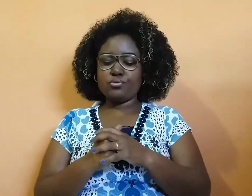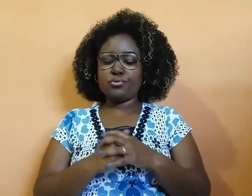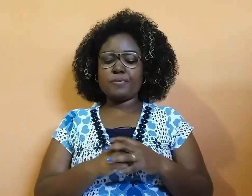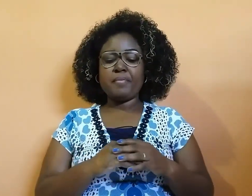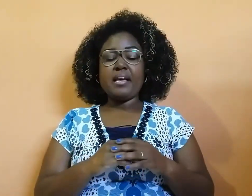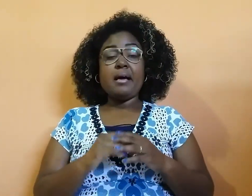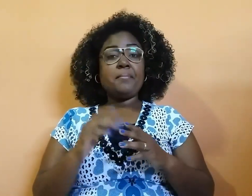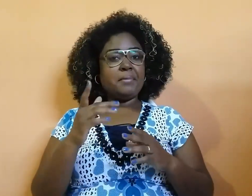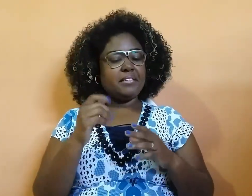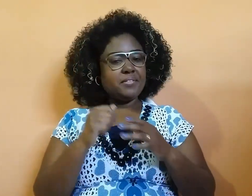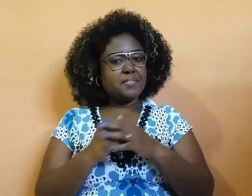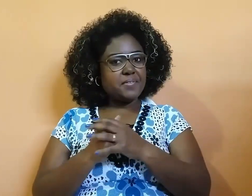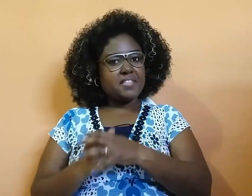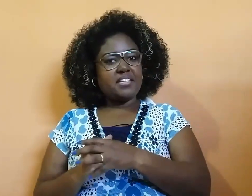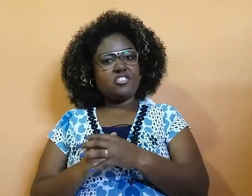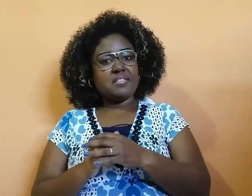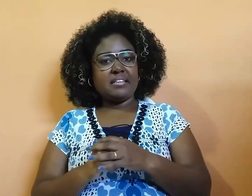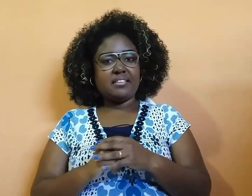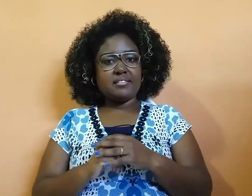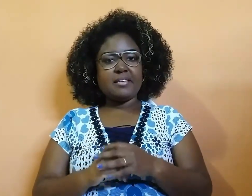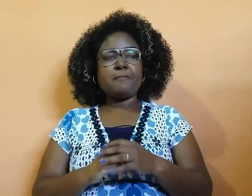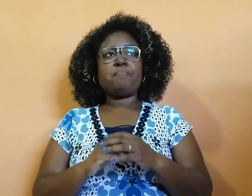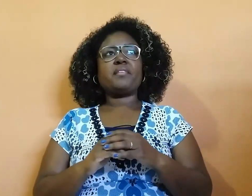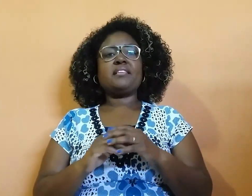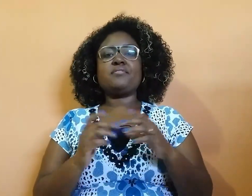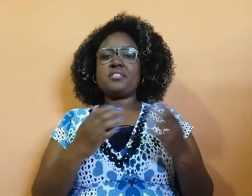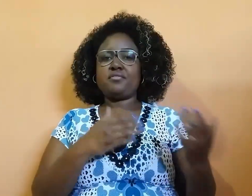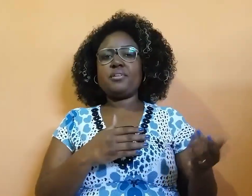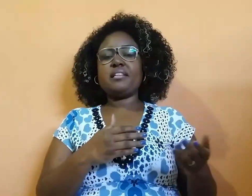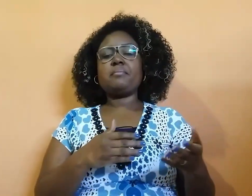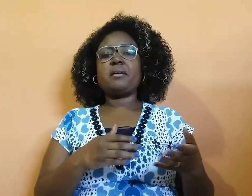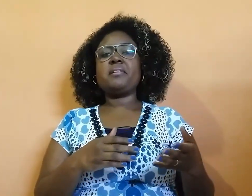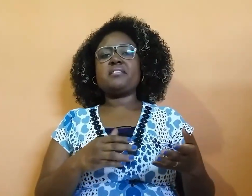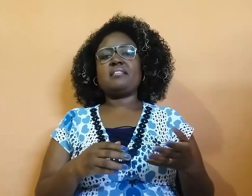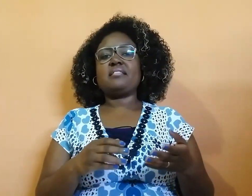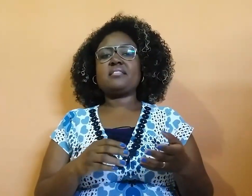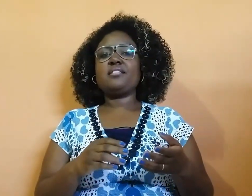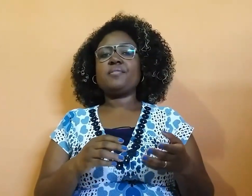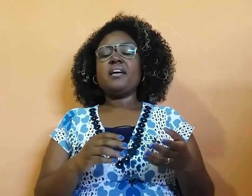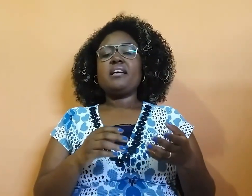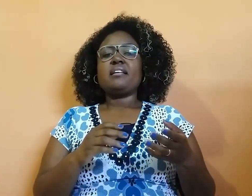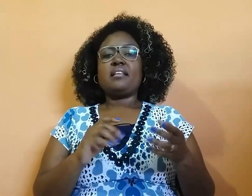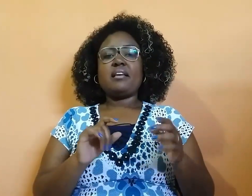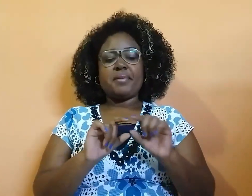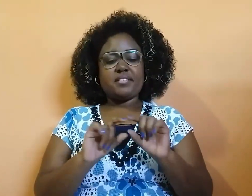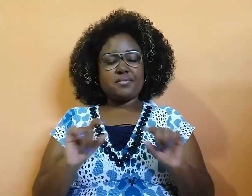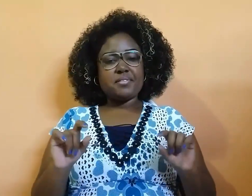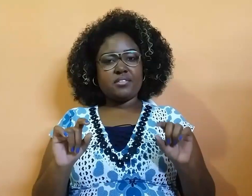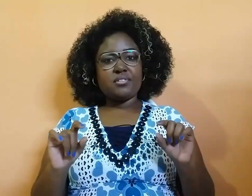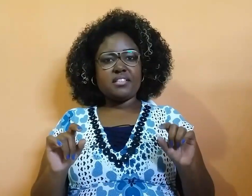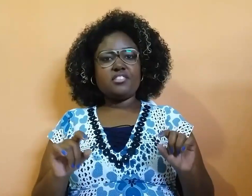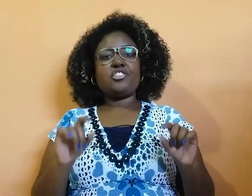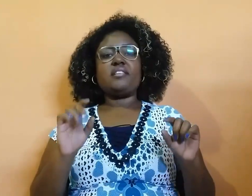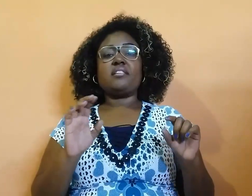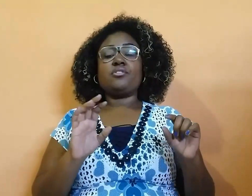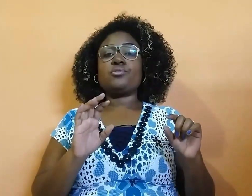surdos primeira coisa que eu gostaria de esclarecer que se você viu aqui na minha apresentação que apareceu escrito na legenda que